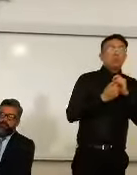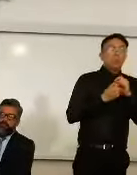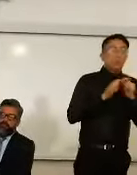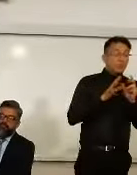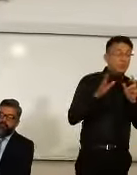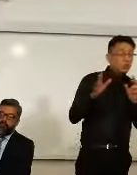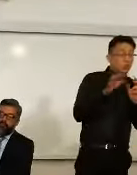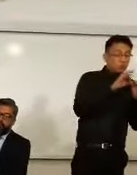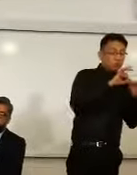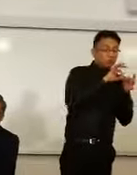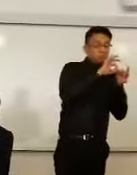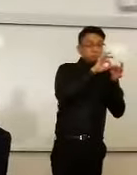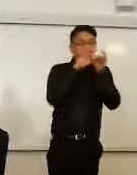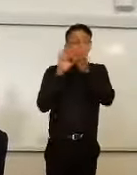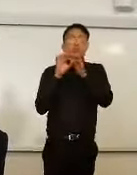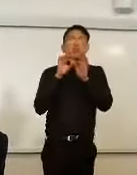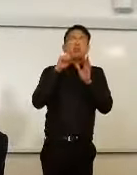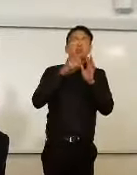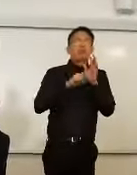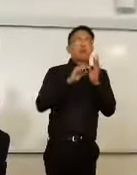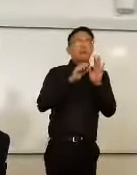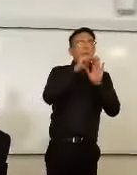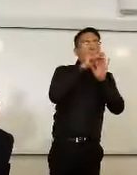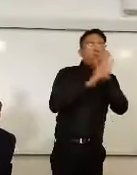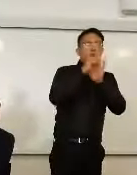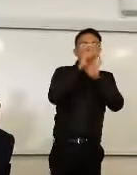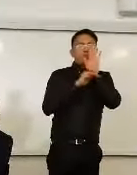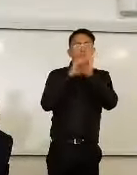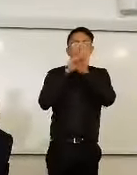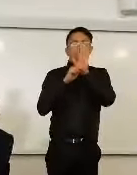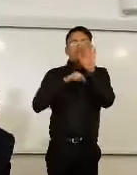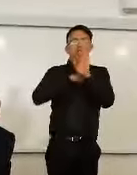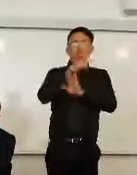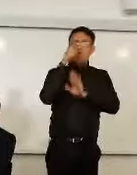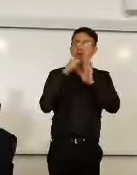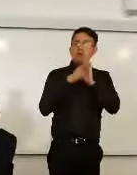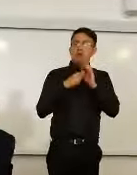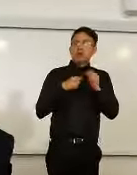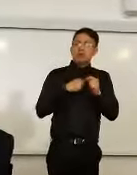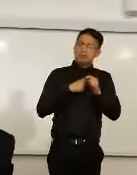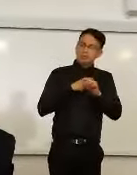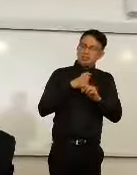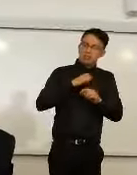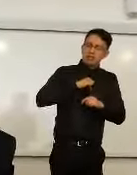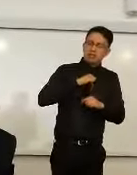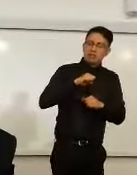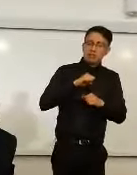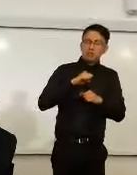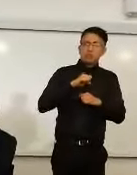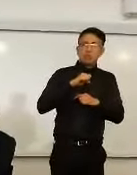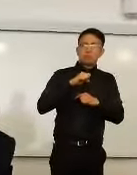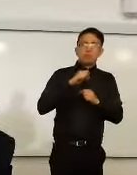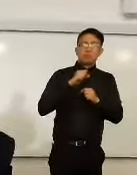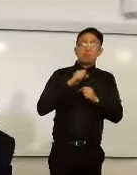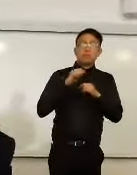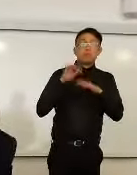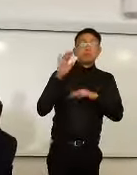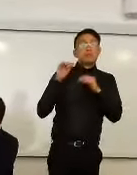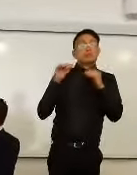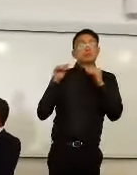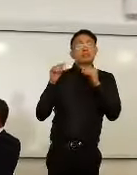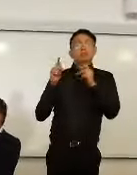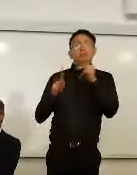sumar con las acciones de otras políticas para que realmente se garantice de manera integral los derechos de las personas, y en este caso de las personas con